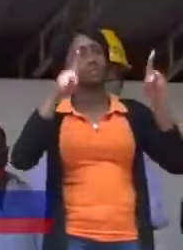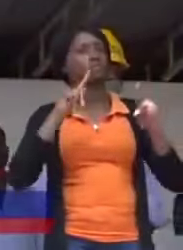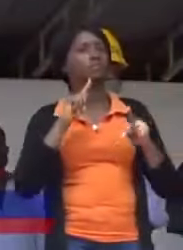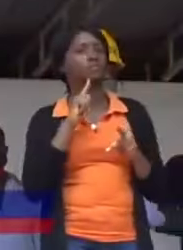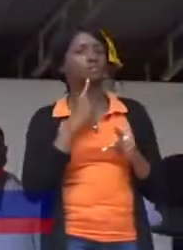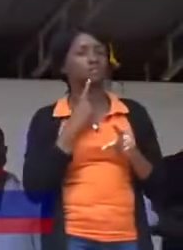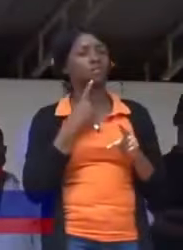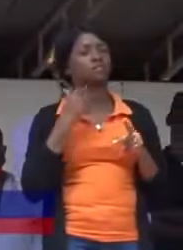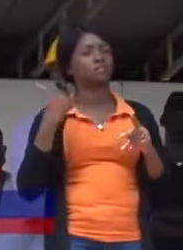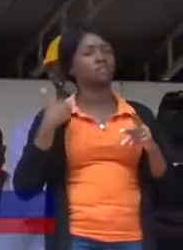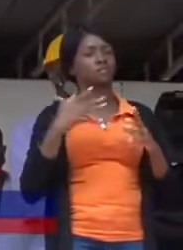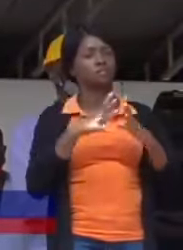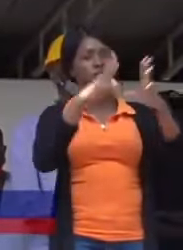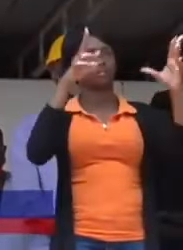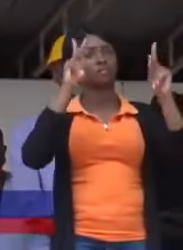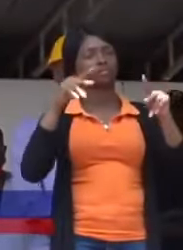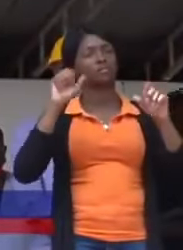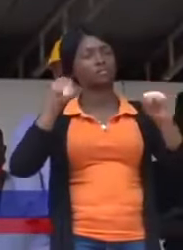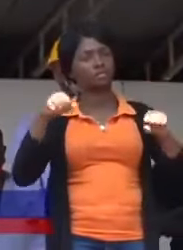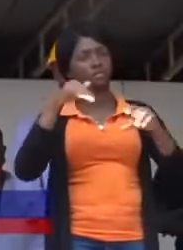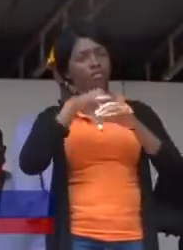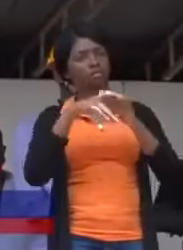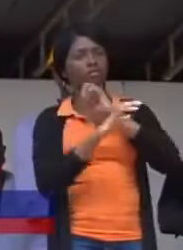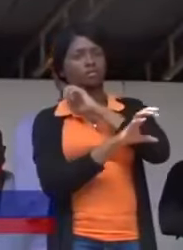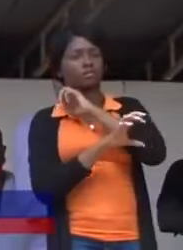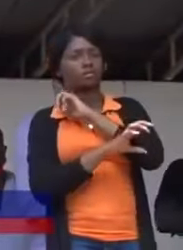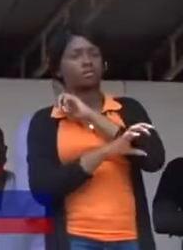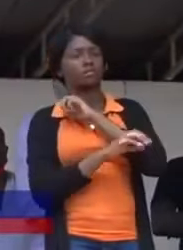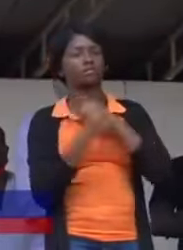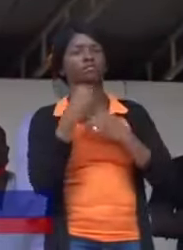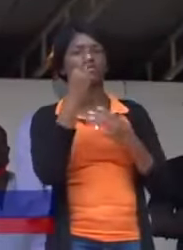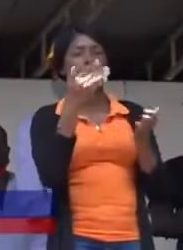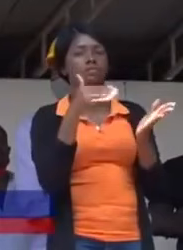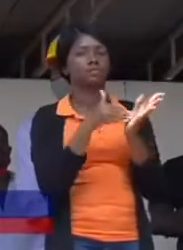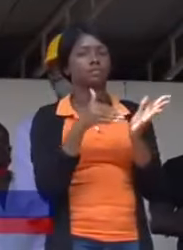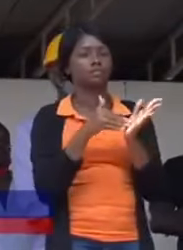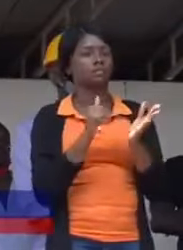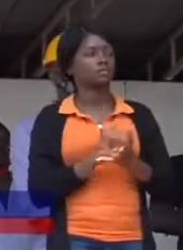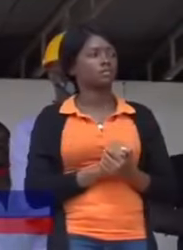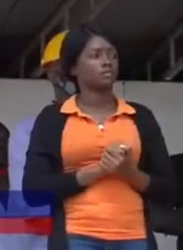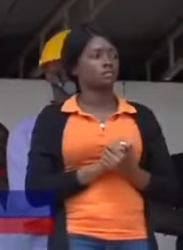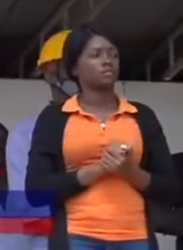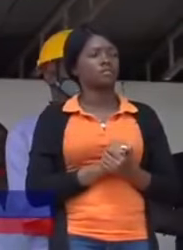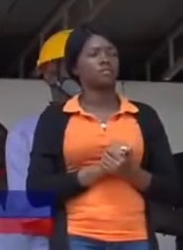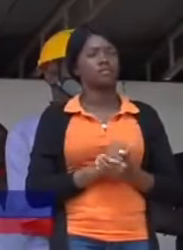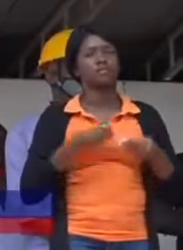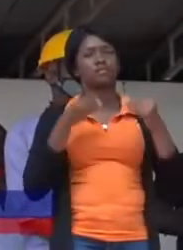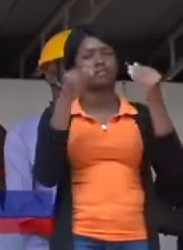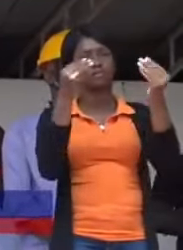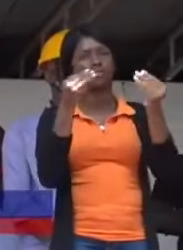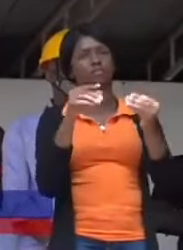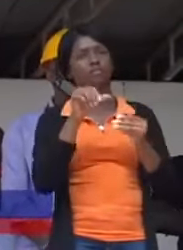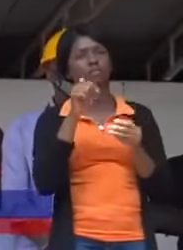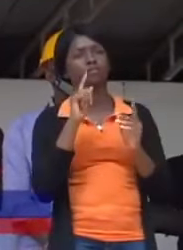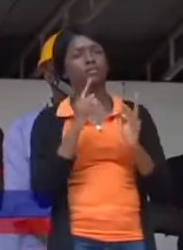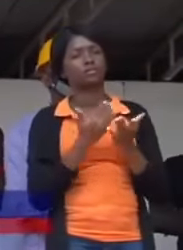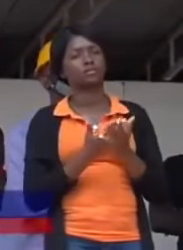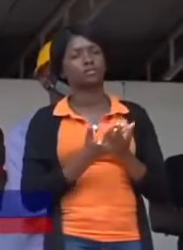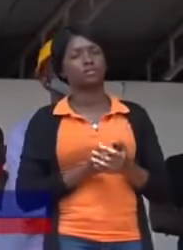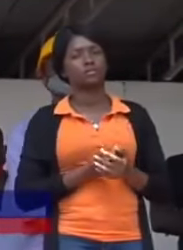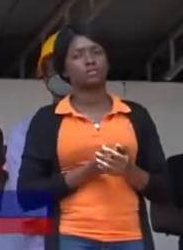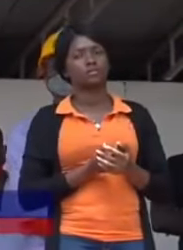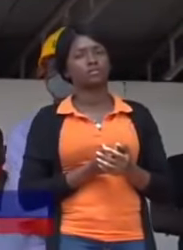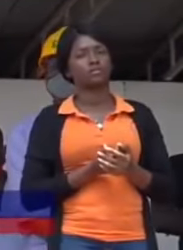cap charger moun qui capable. Et faut ne pas oublier, m'a ban nou l'autre poule encore. M'a ban nou l'autre poule.